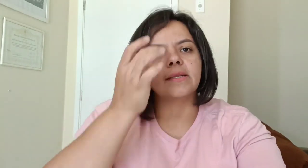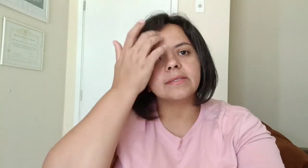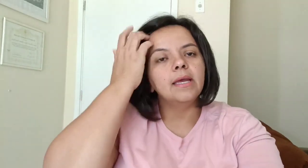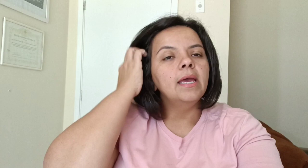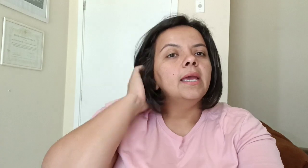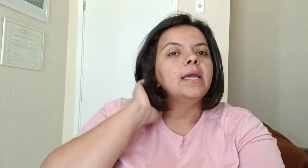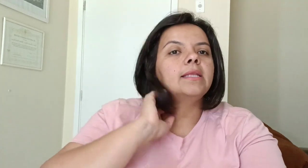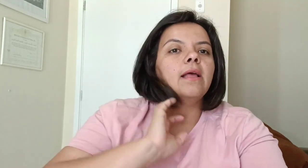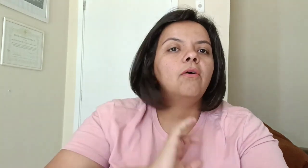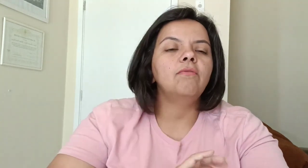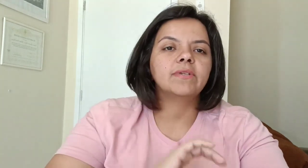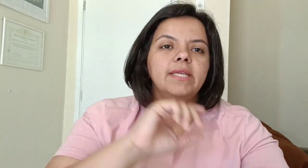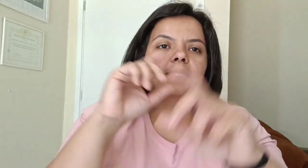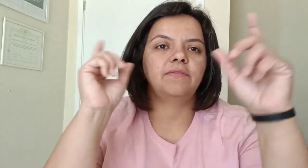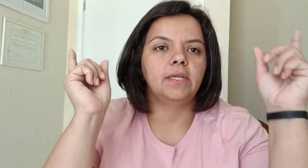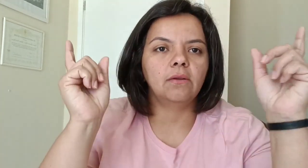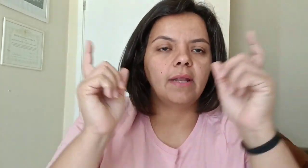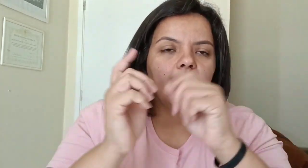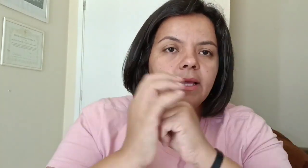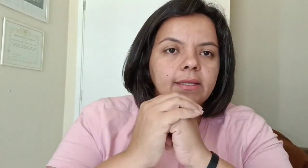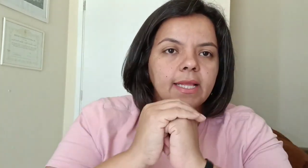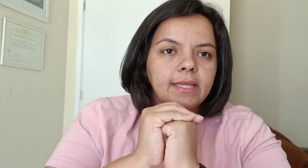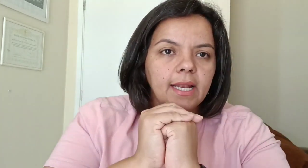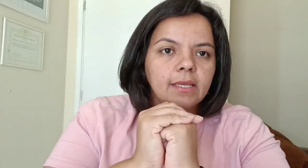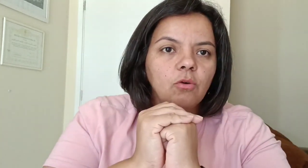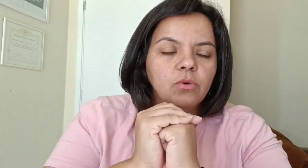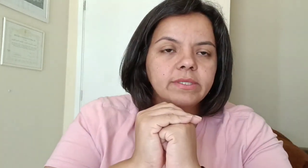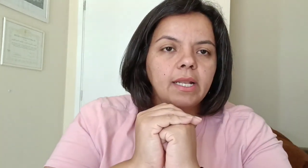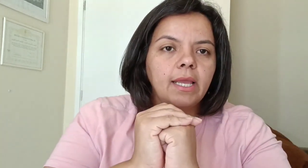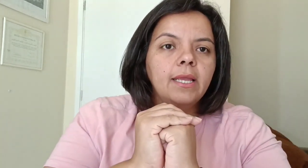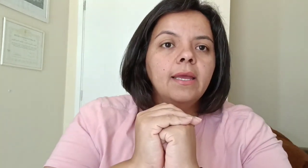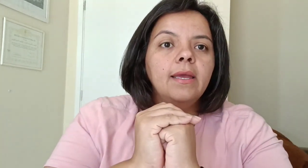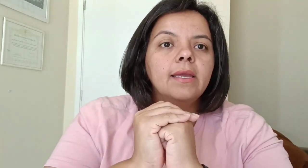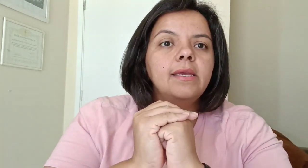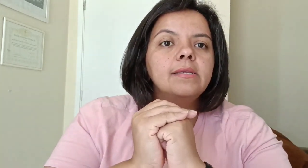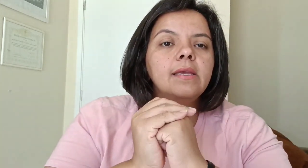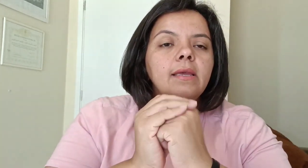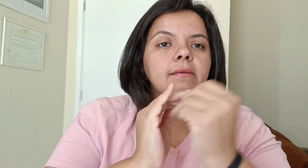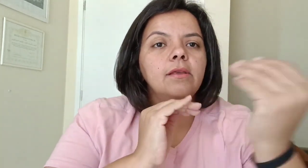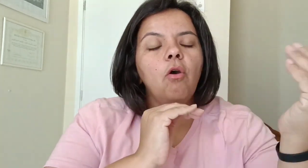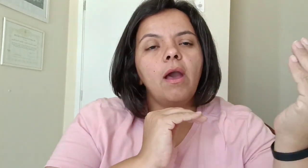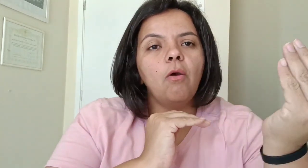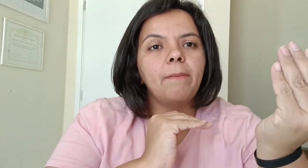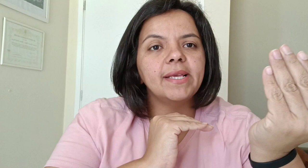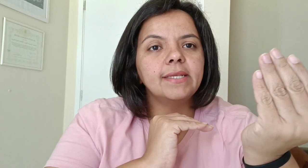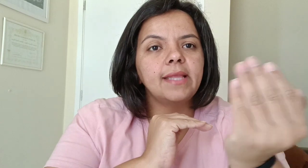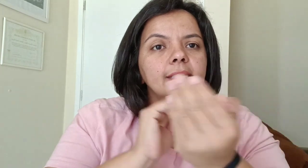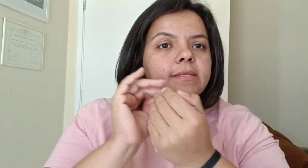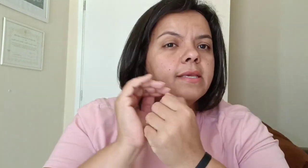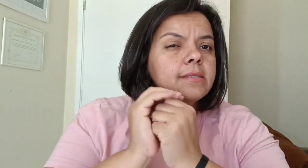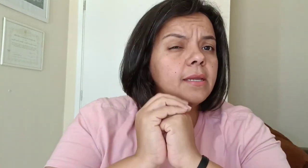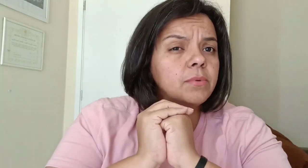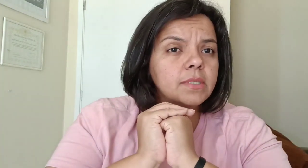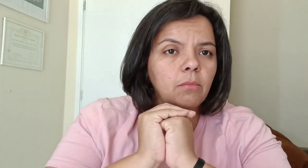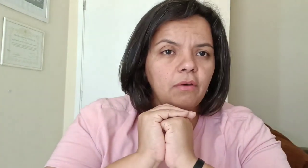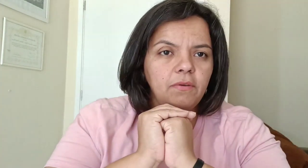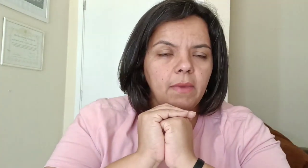regras. Então, vocês viram lá na tela que eu mostrei que eu apresentei 6 tipos de